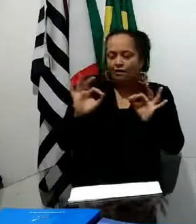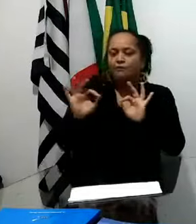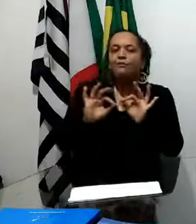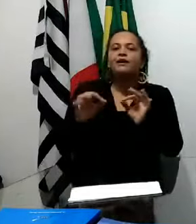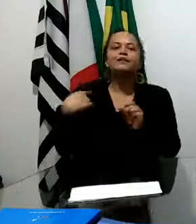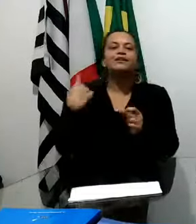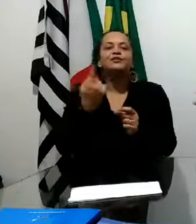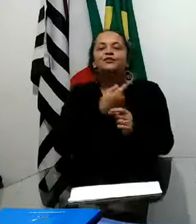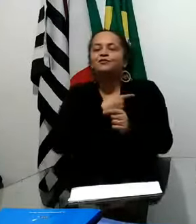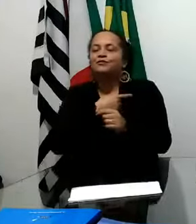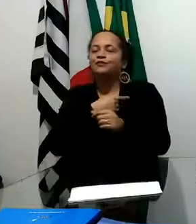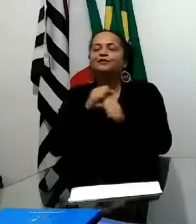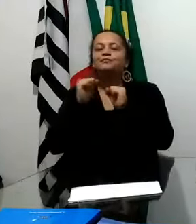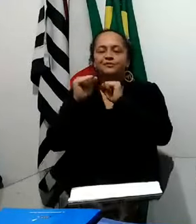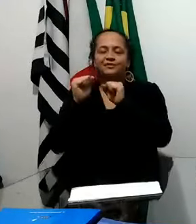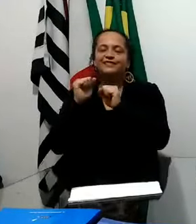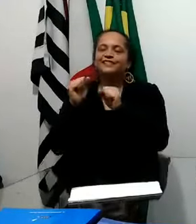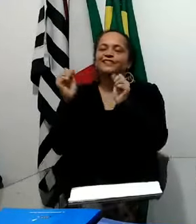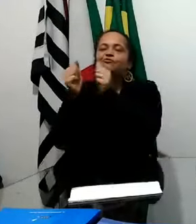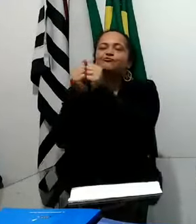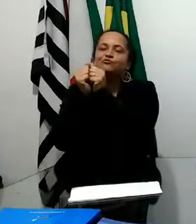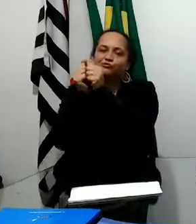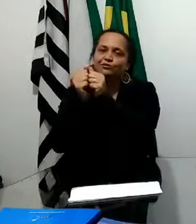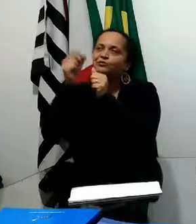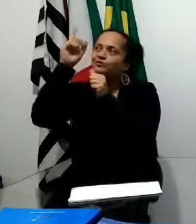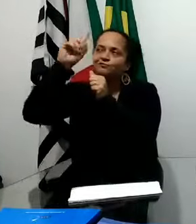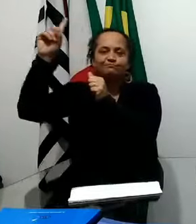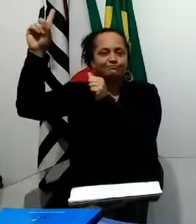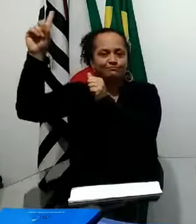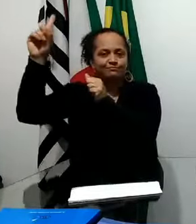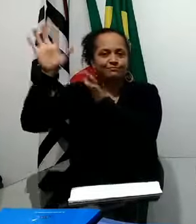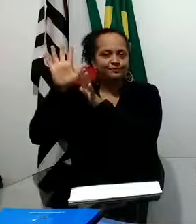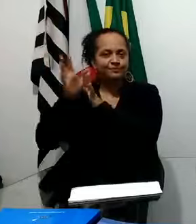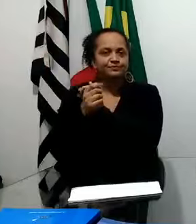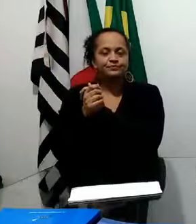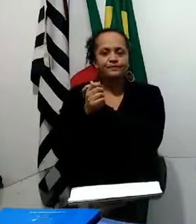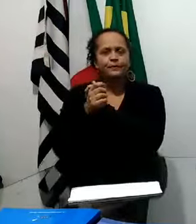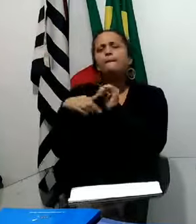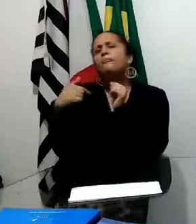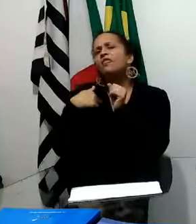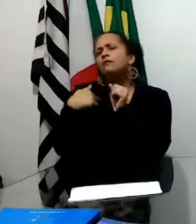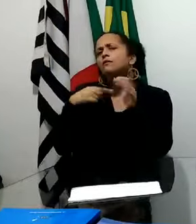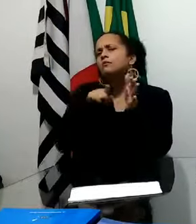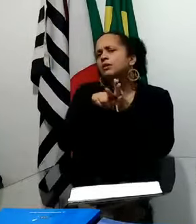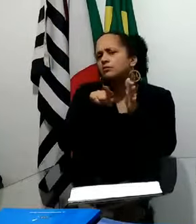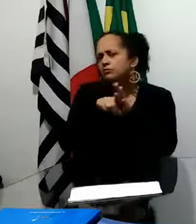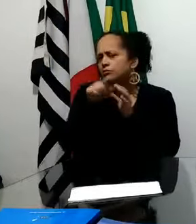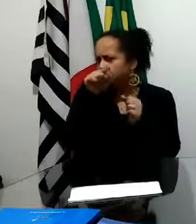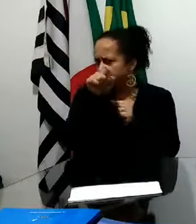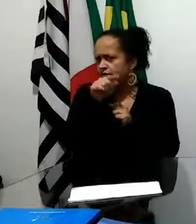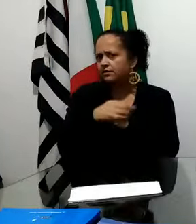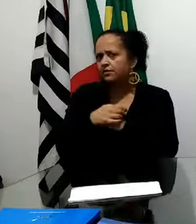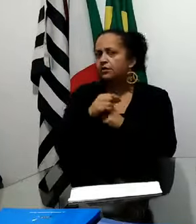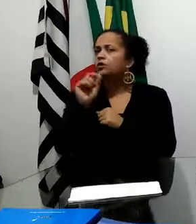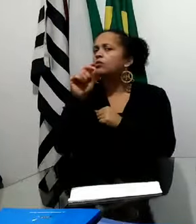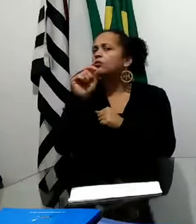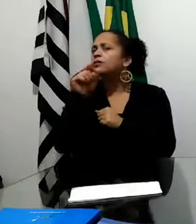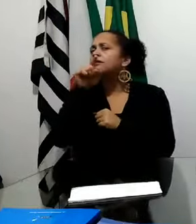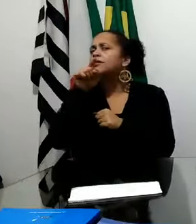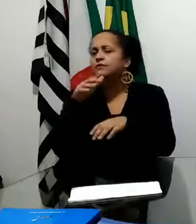capacitar e nos habilitar para esses últimos dias. E aí, eu pergunto para você, o que nós temos feito